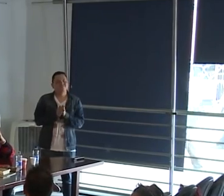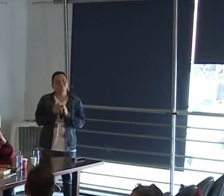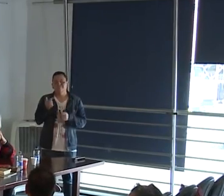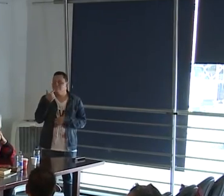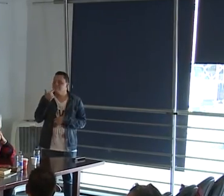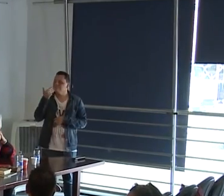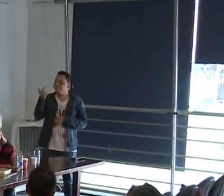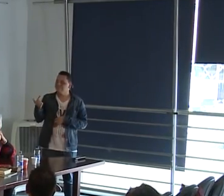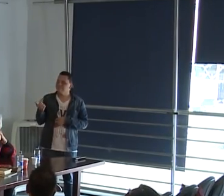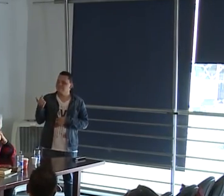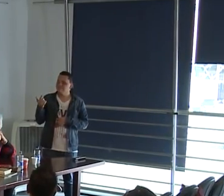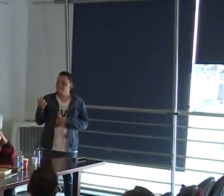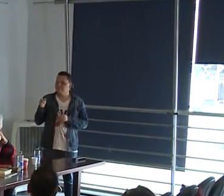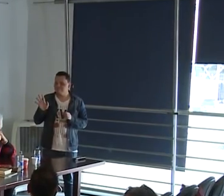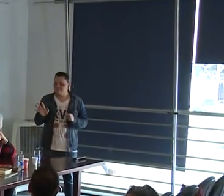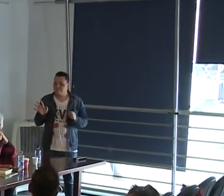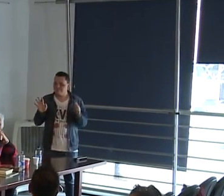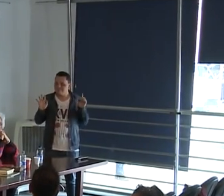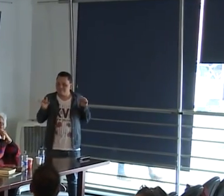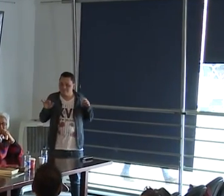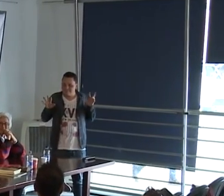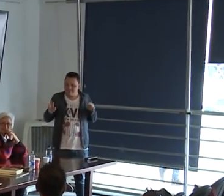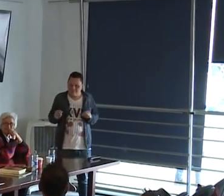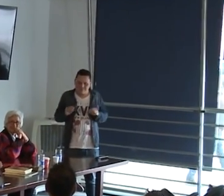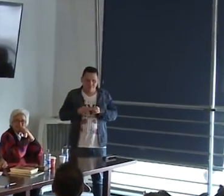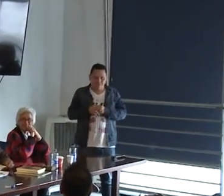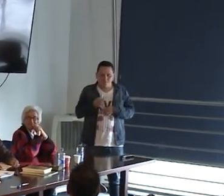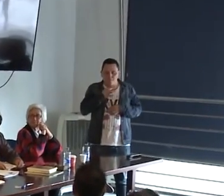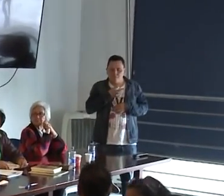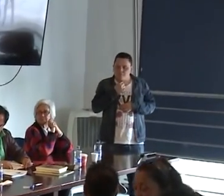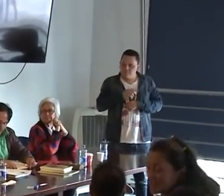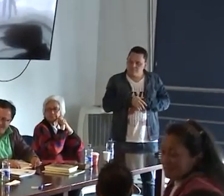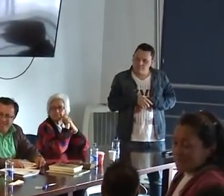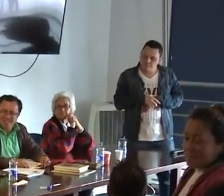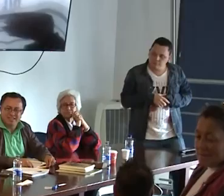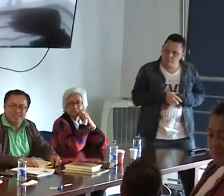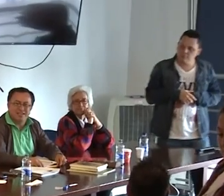espéranos ahí. Tranquilo, gracias. Ya sacamos una pili para allá.